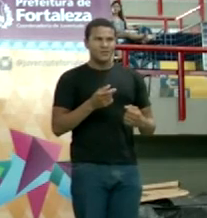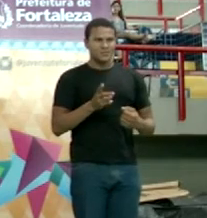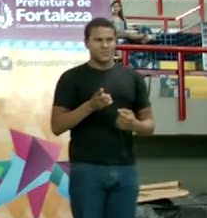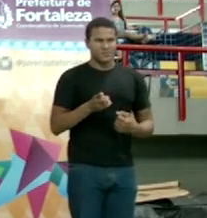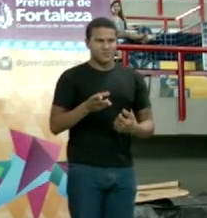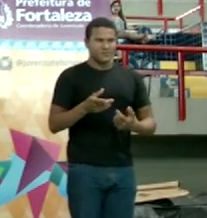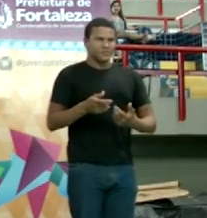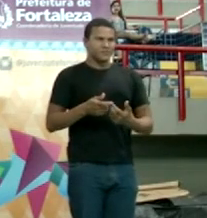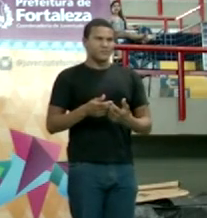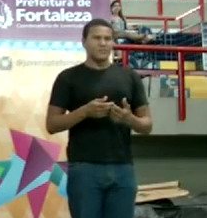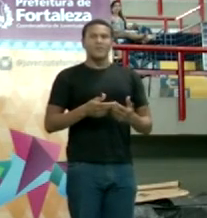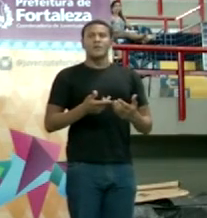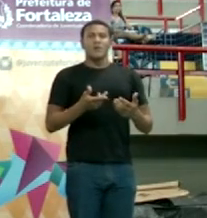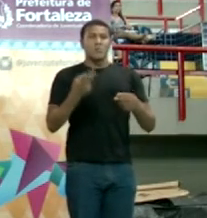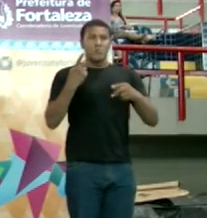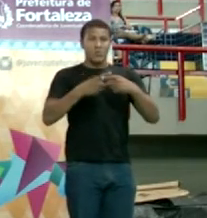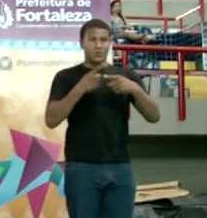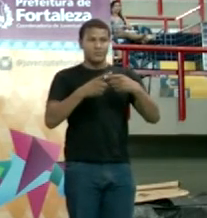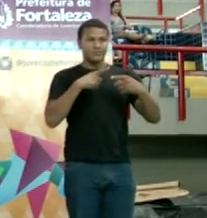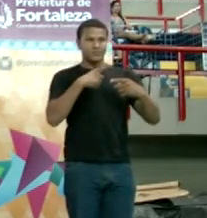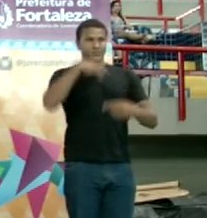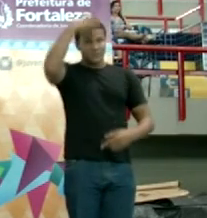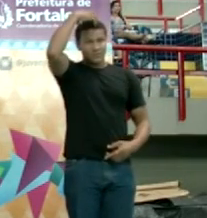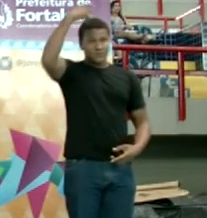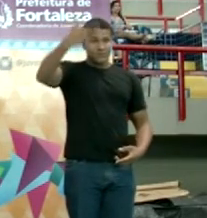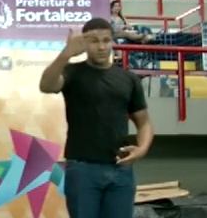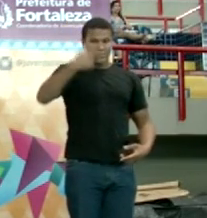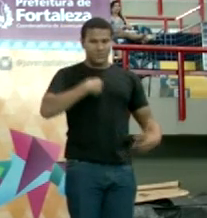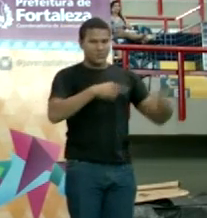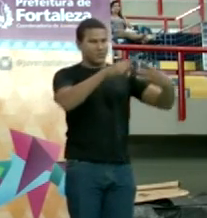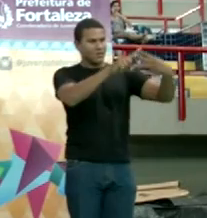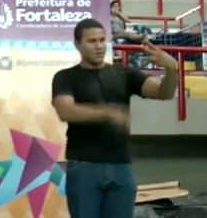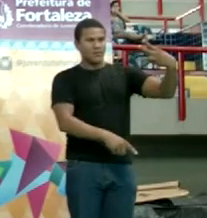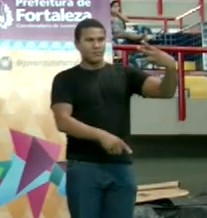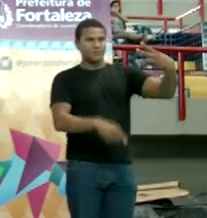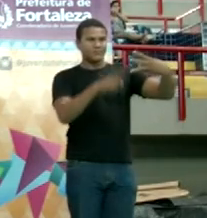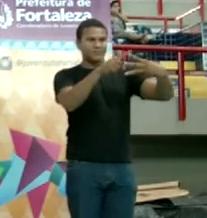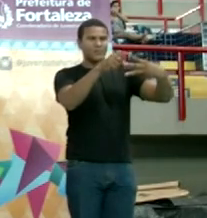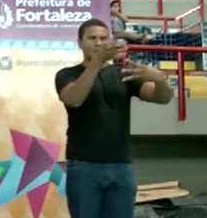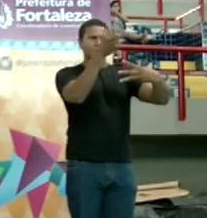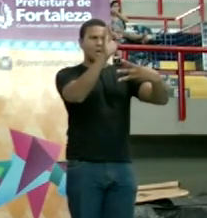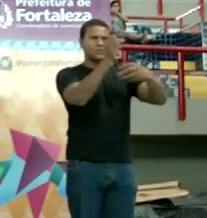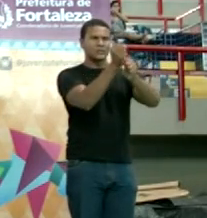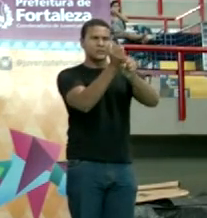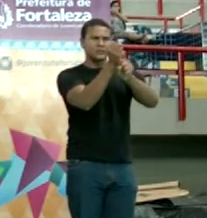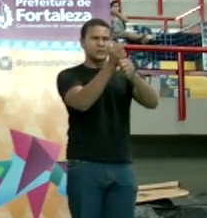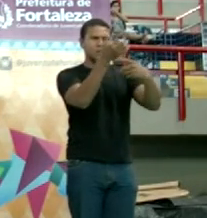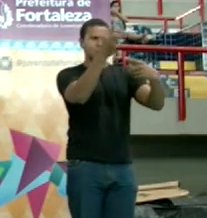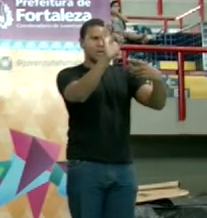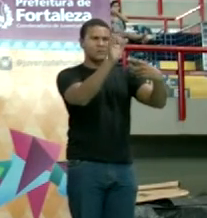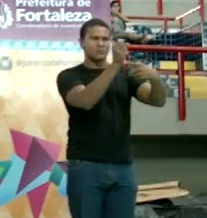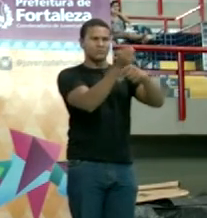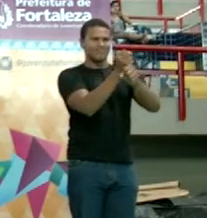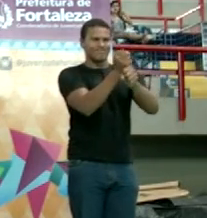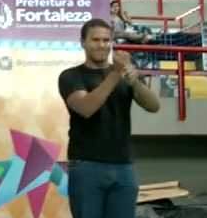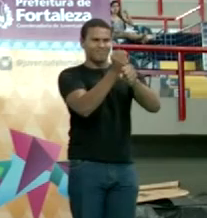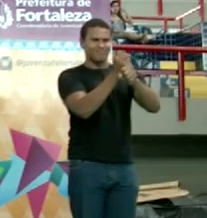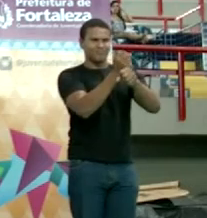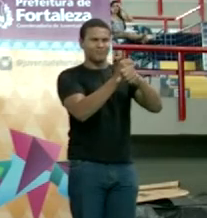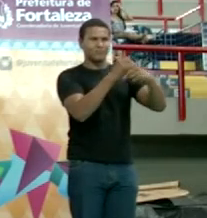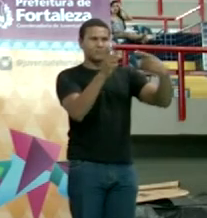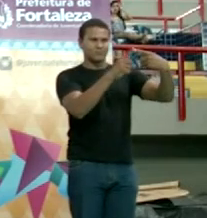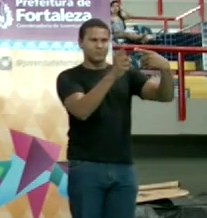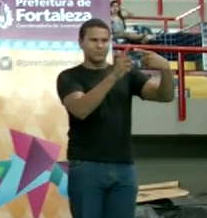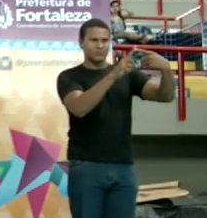reinado em 3 momentos. O primeiro momento são ali os primeiros 10 anos, de 1840 até 50. É o período de consolidação